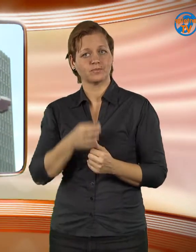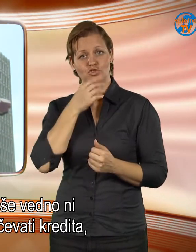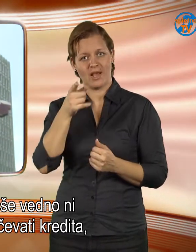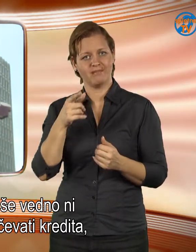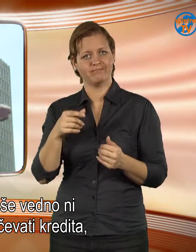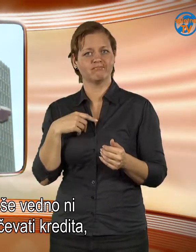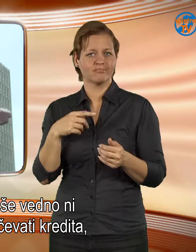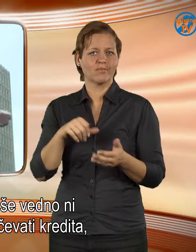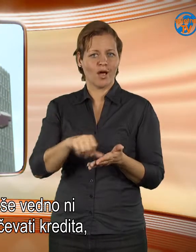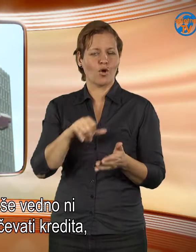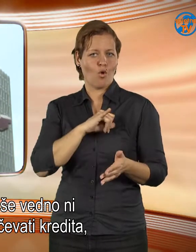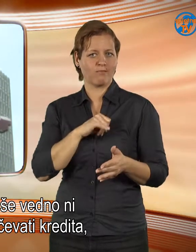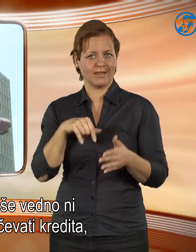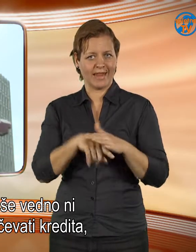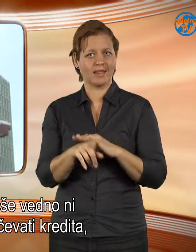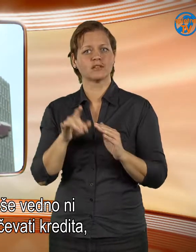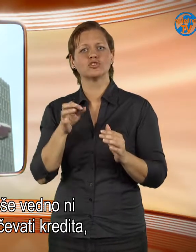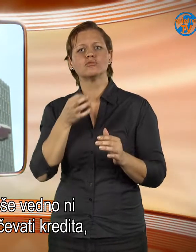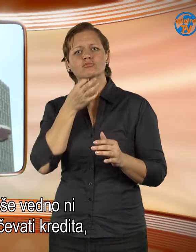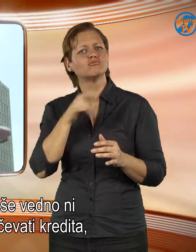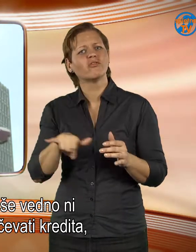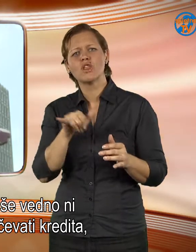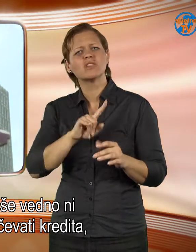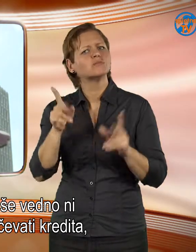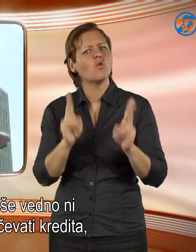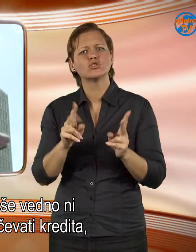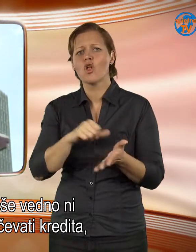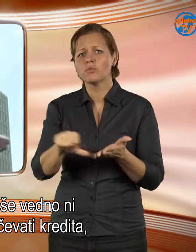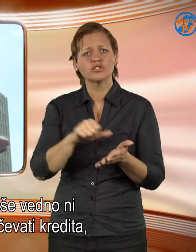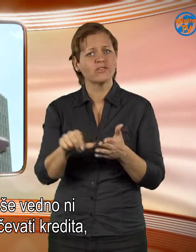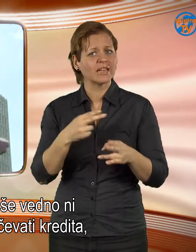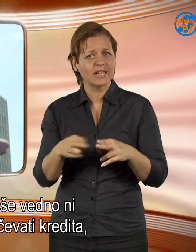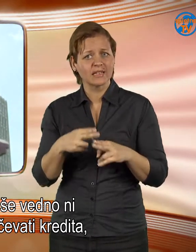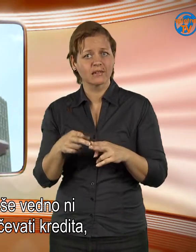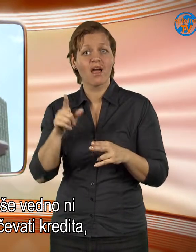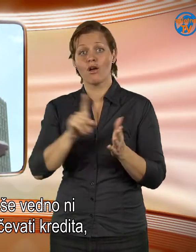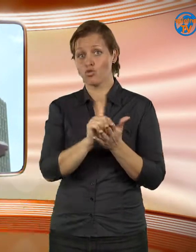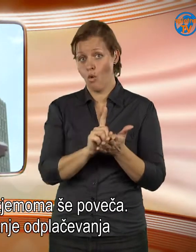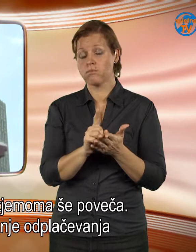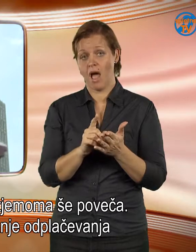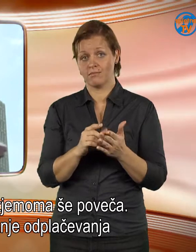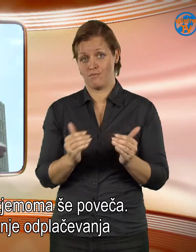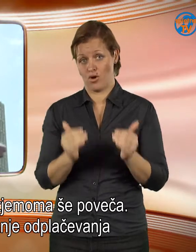Če komitent še vedno ni zmožen odplačevati kredita, se doba moratorija izjemoma še